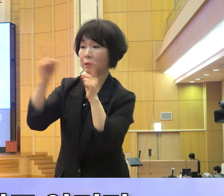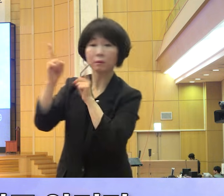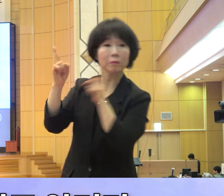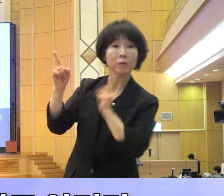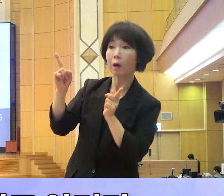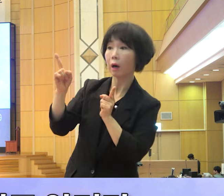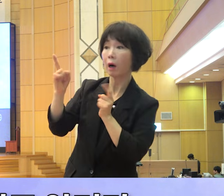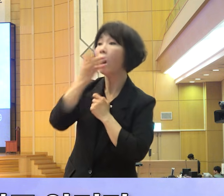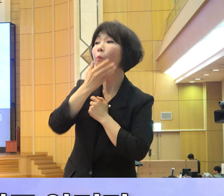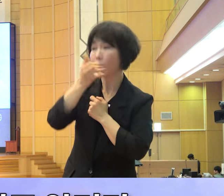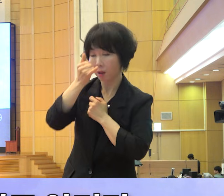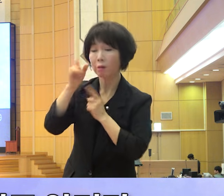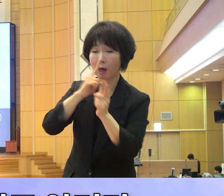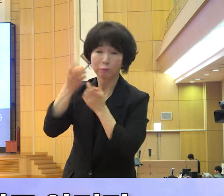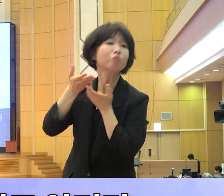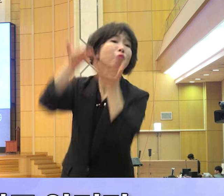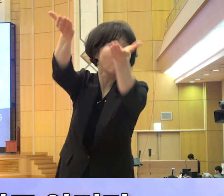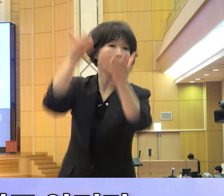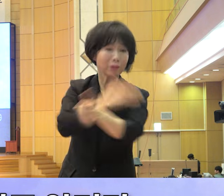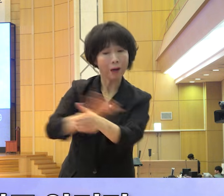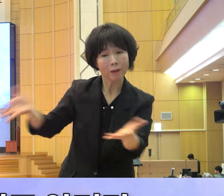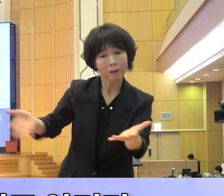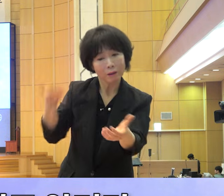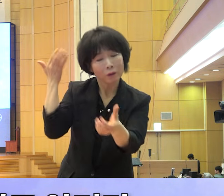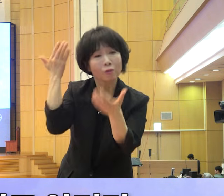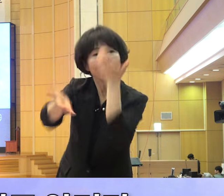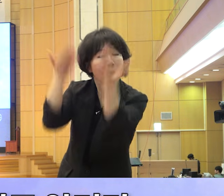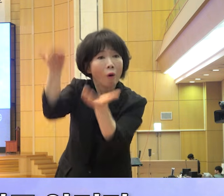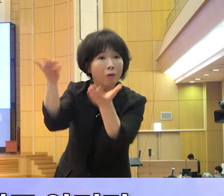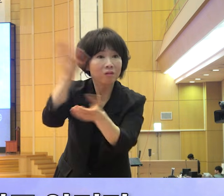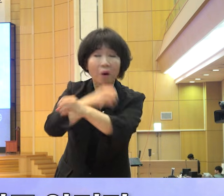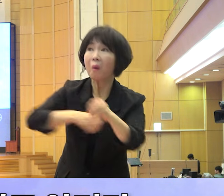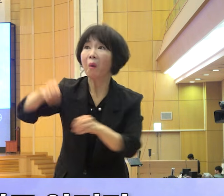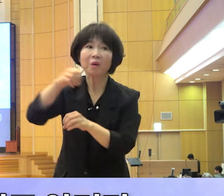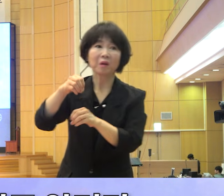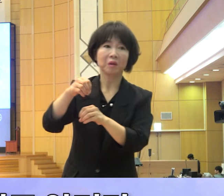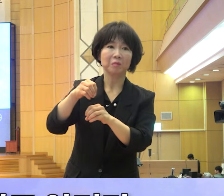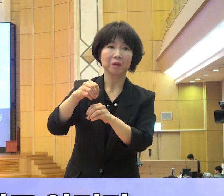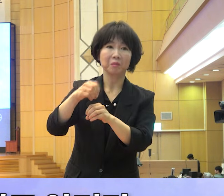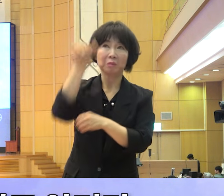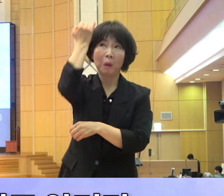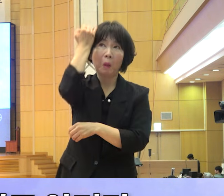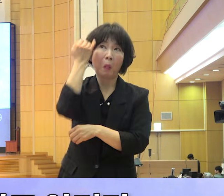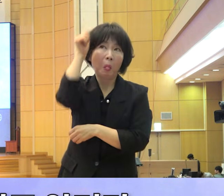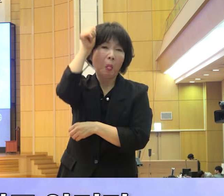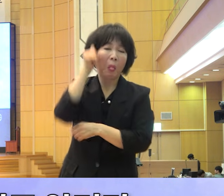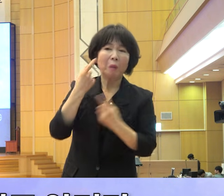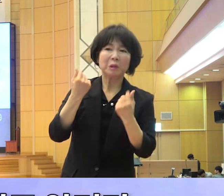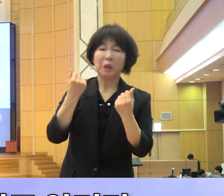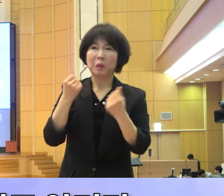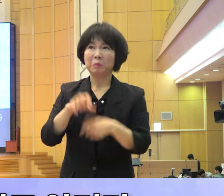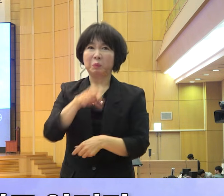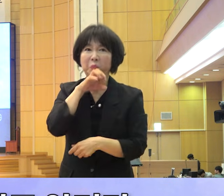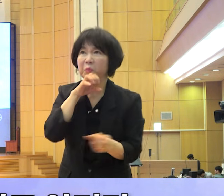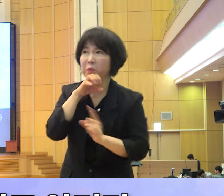복된 말씀이요 잘되게 하려고 주시는 건데도 자꾸만 우리가 어린아이 사춘기 때 하는 식으로 자꾸만